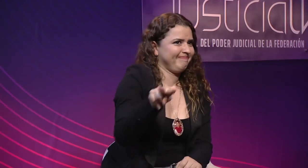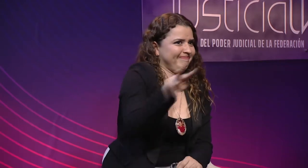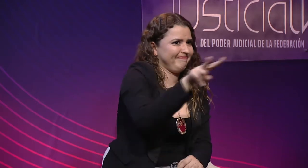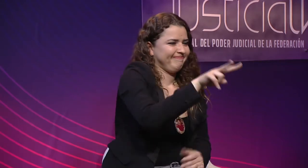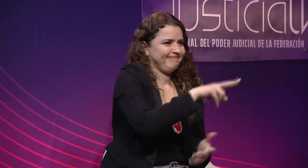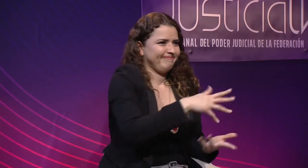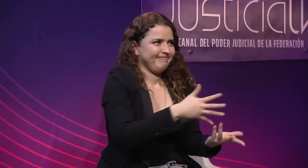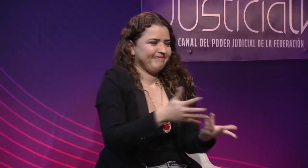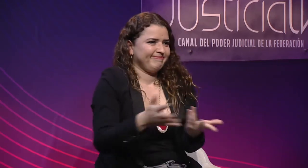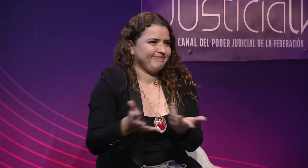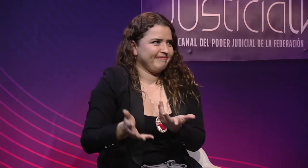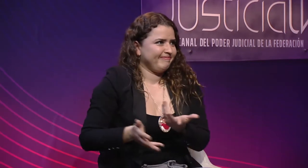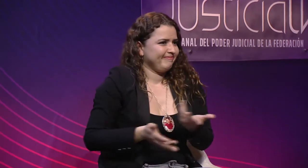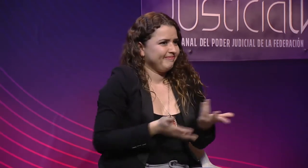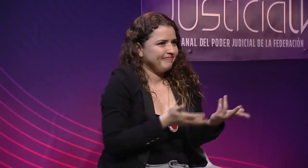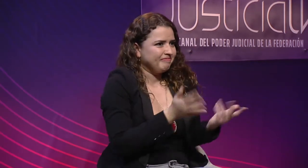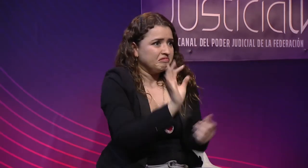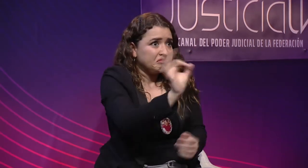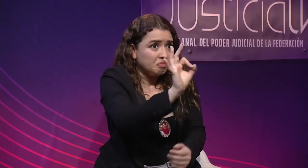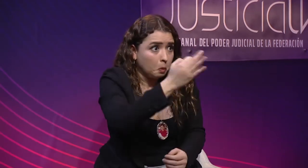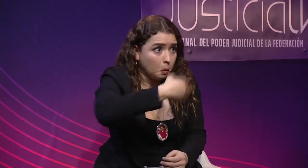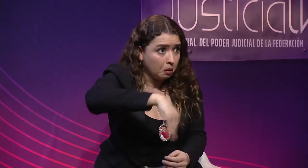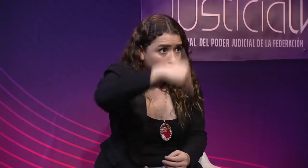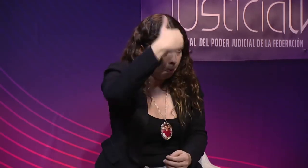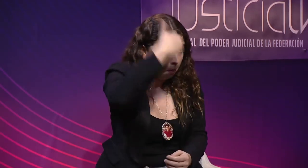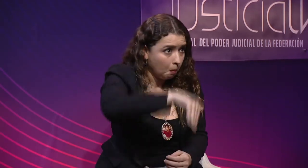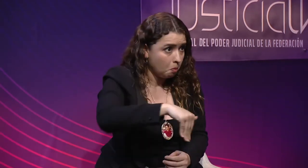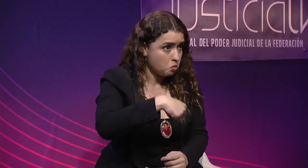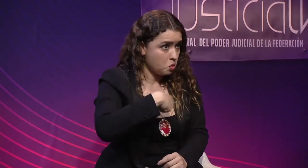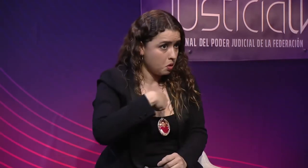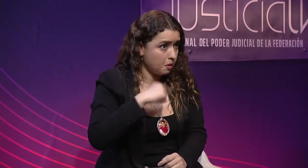tantos oyentes a mi alrededor. Sí fue complicado.